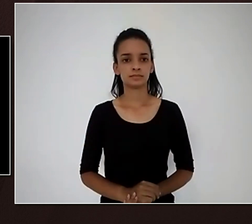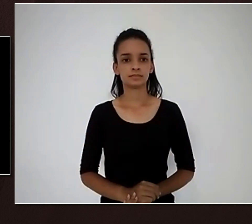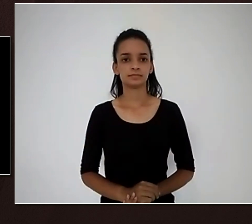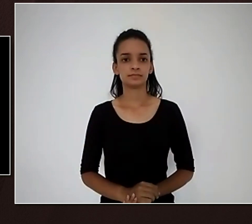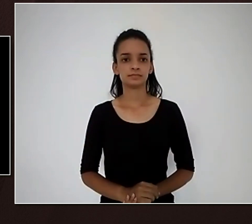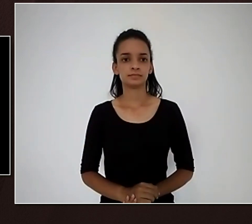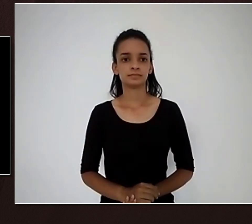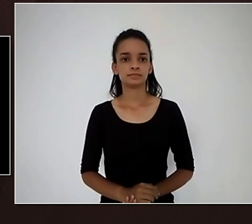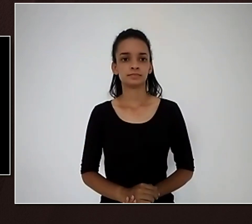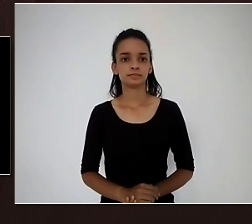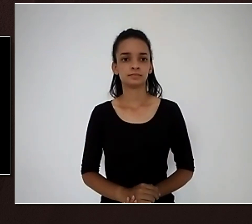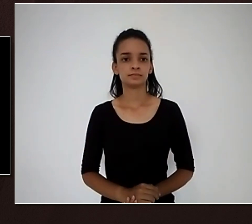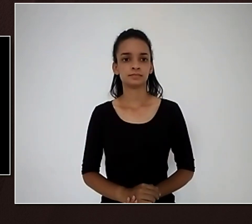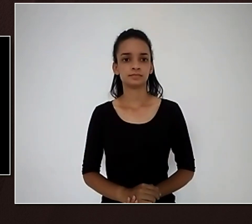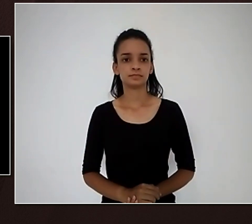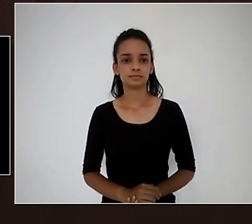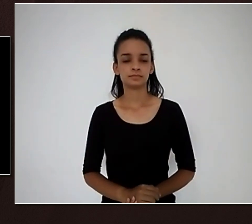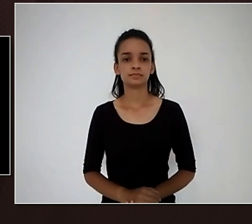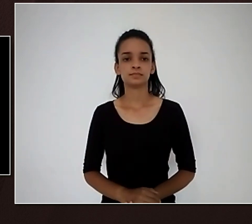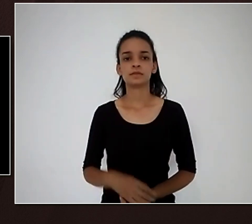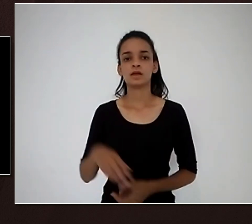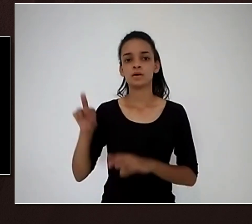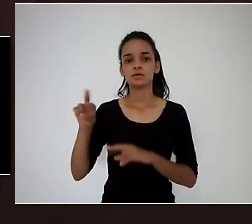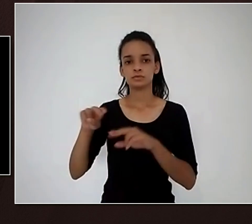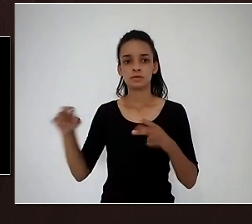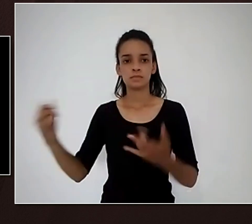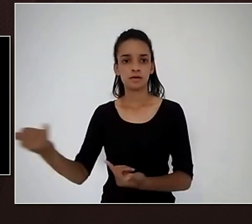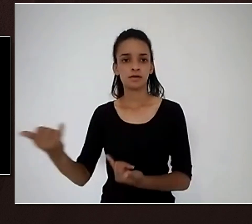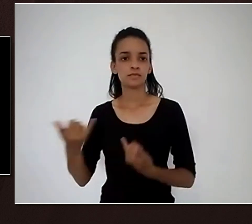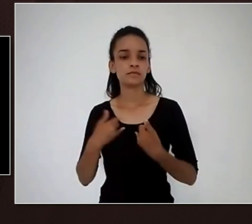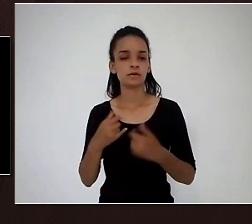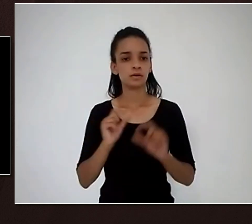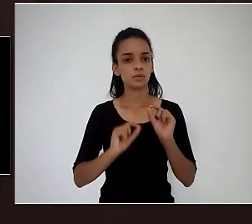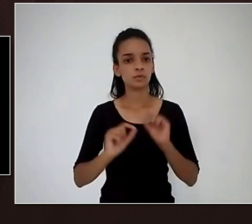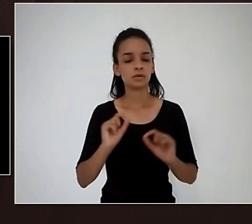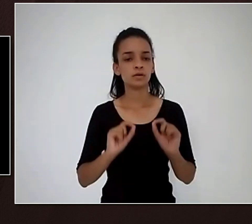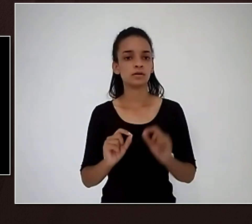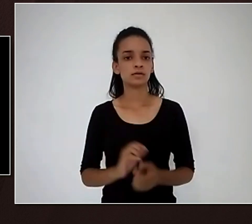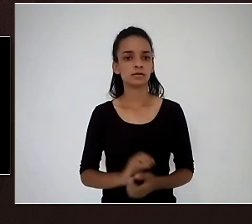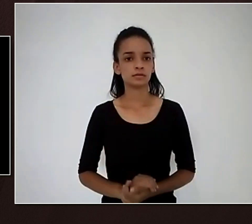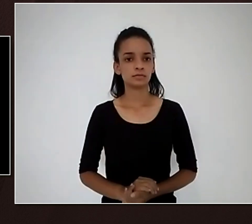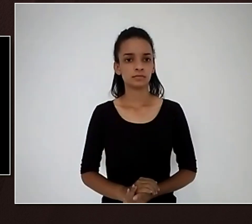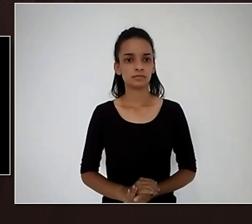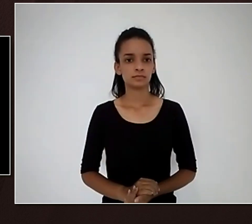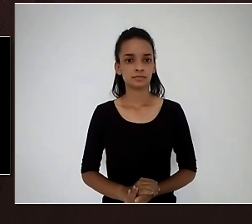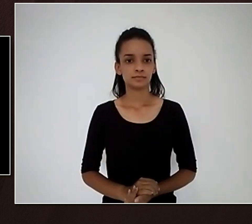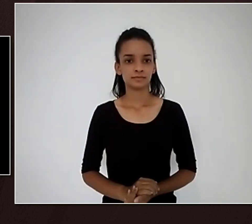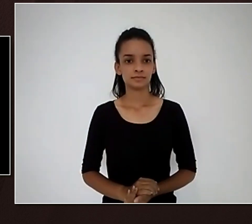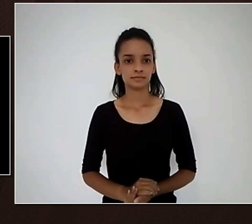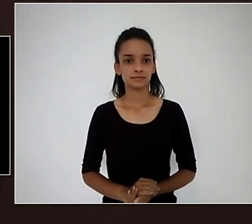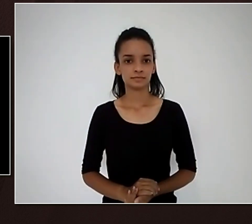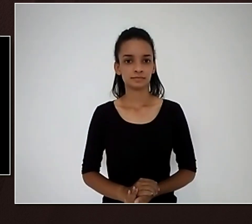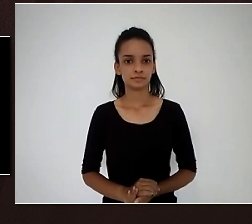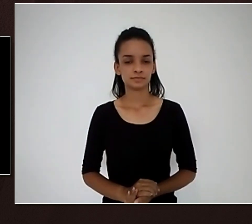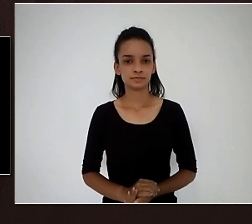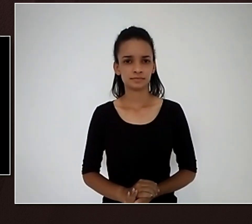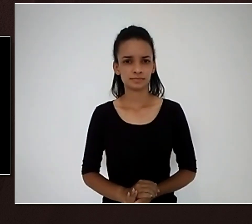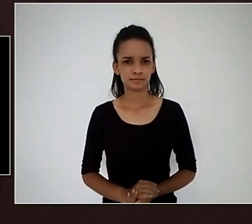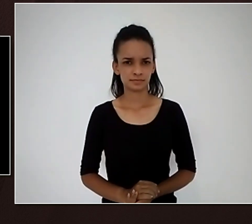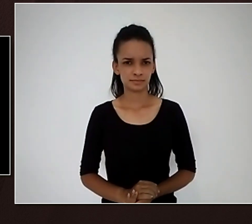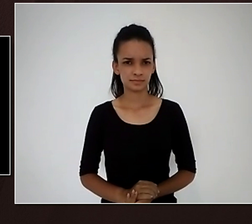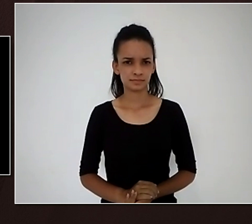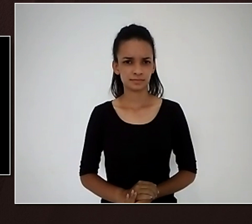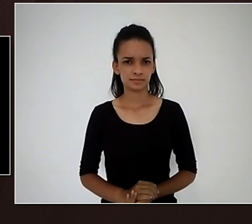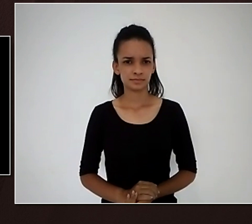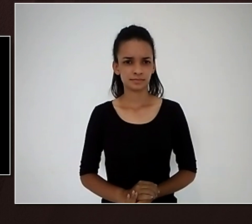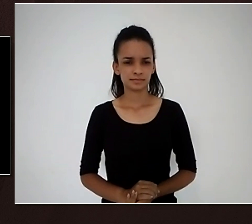mensajeros humildes, simples, sencillos, que lleven adelante el encargo que es llevar el evangelio